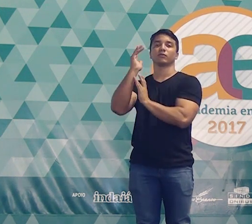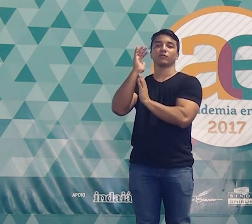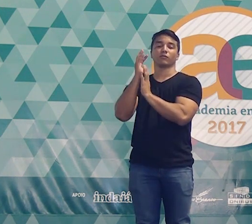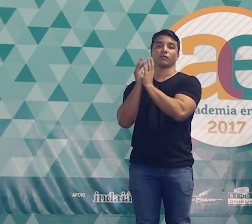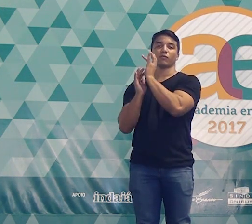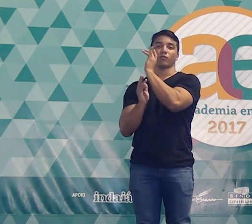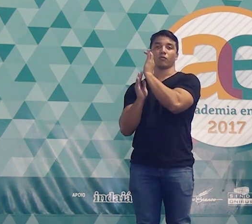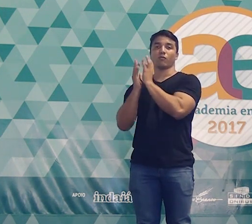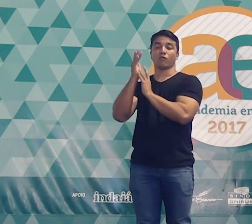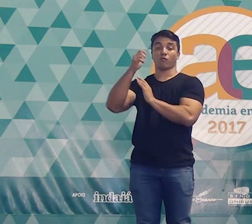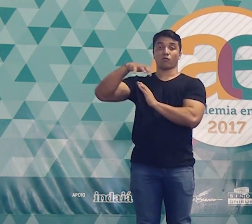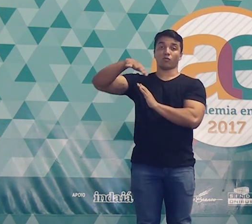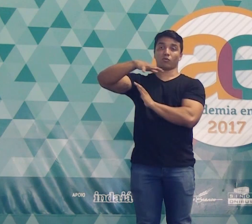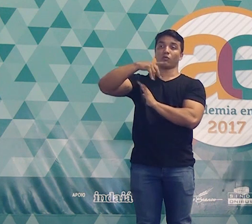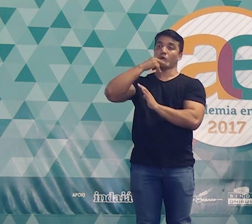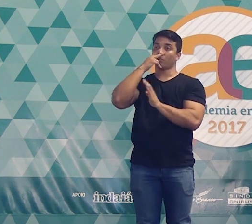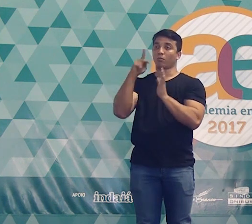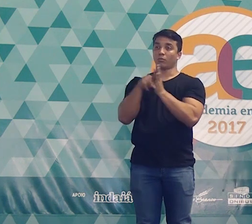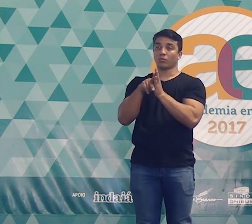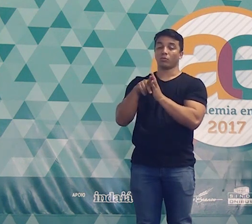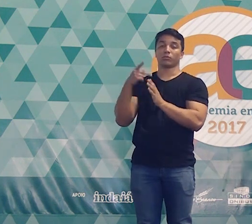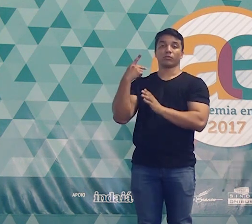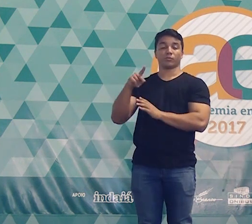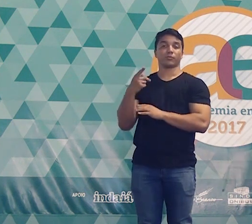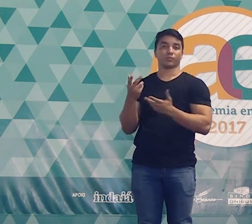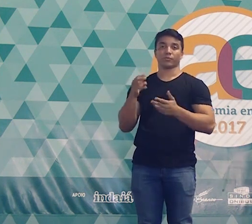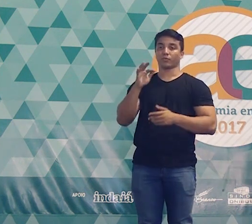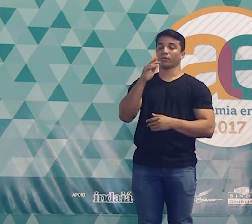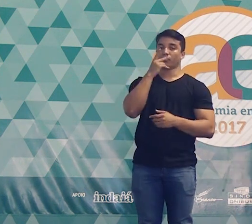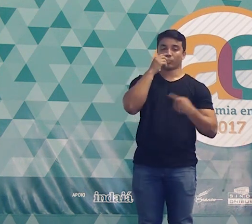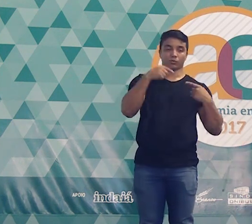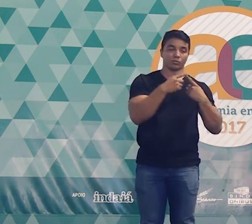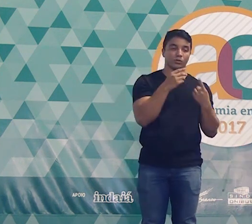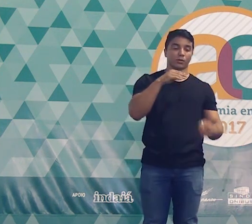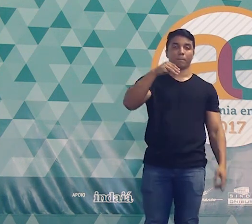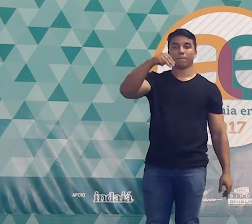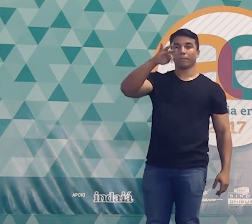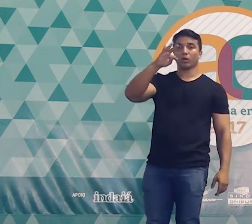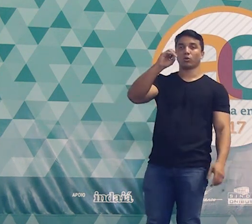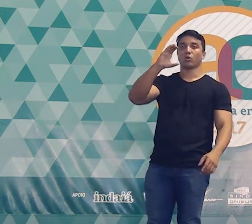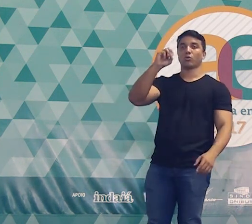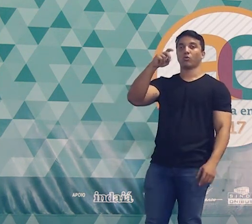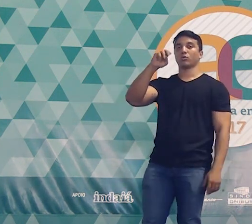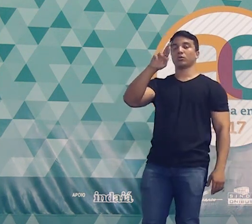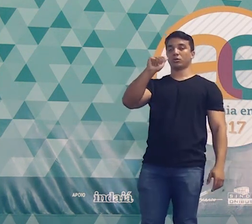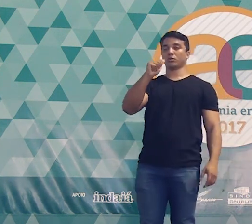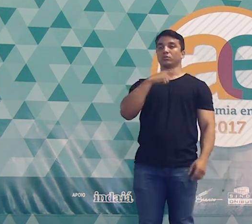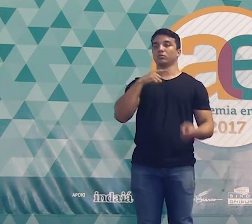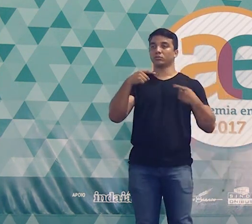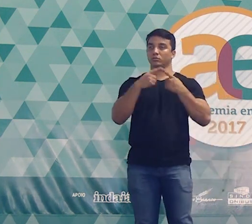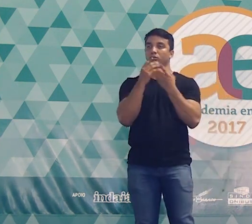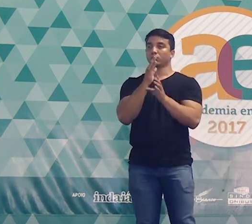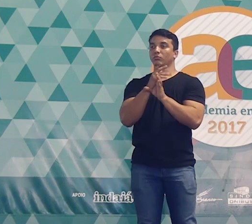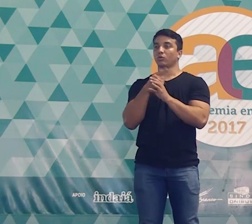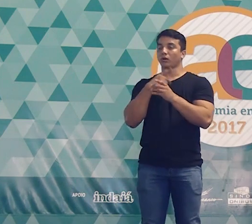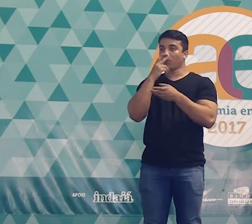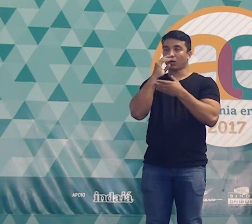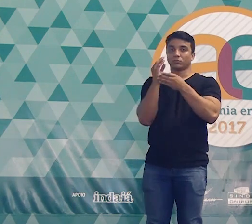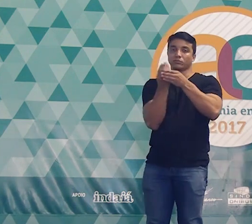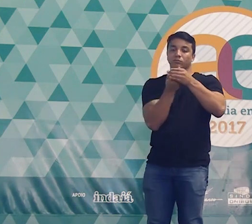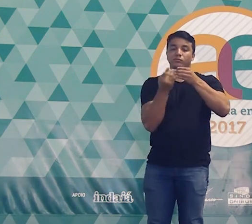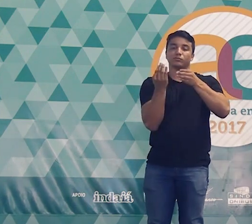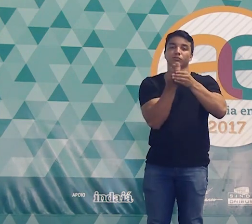Mitocôndria, não é não? Falei? Mitocôndria, fornalha, tá certo? Fornalha, produtor de energia,